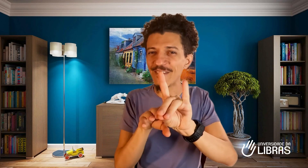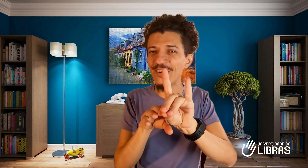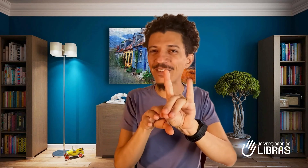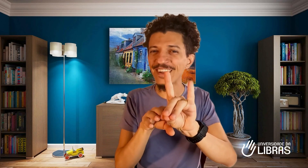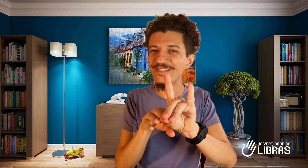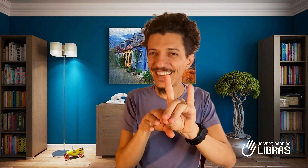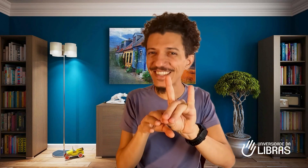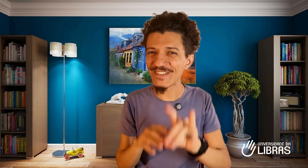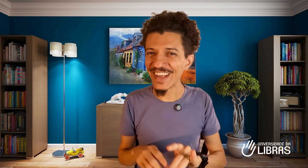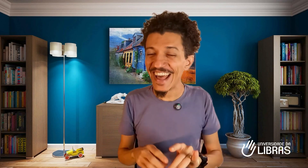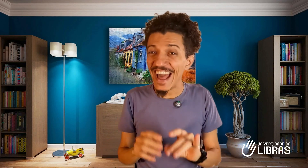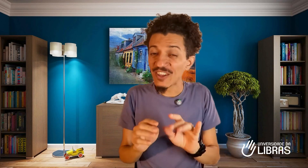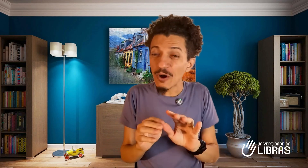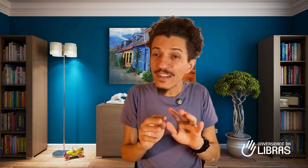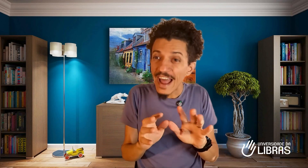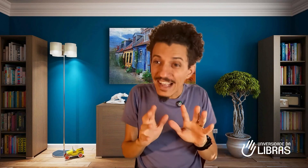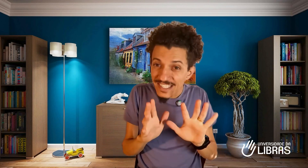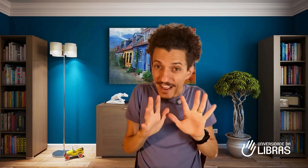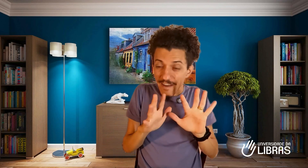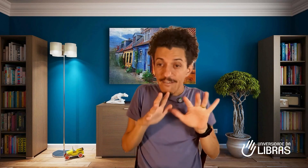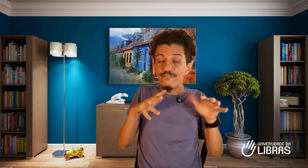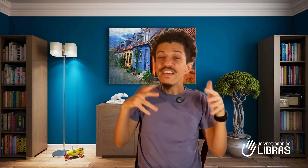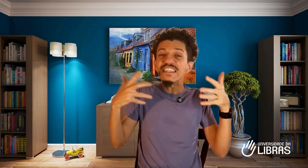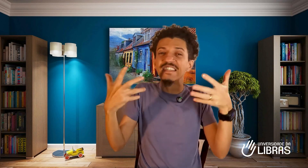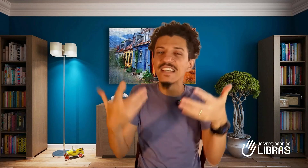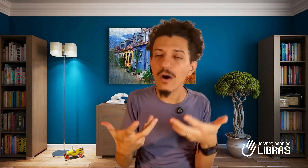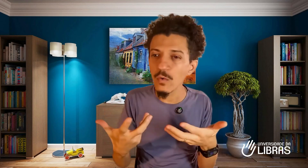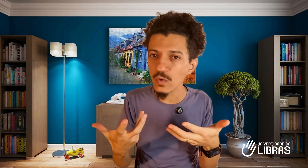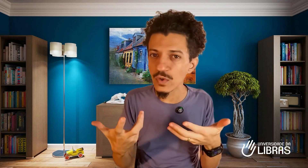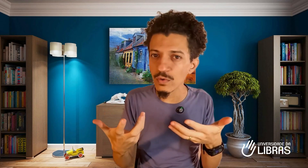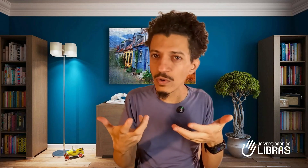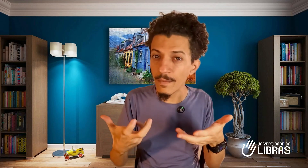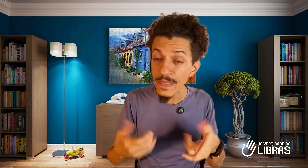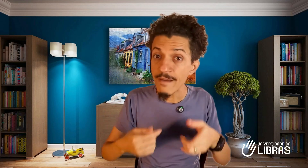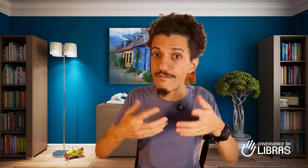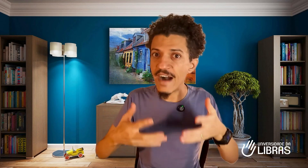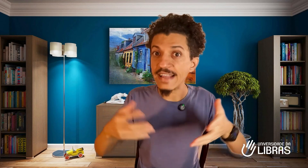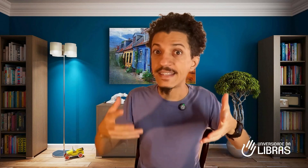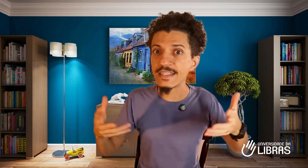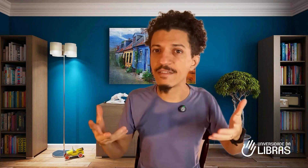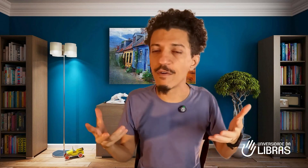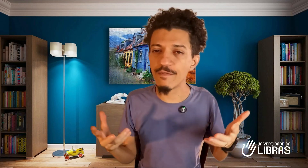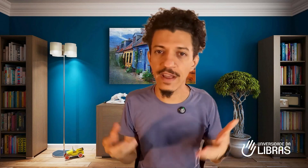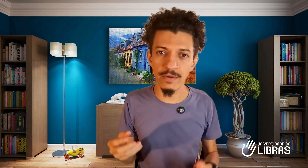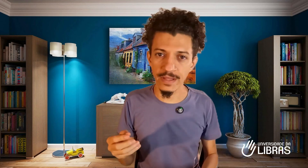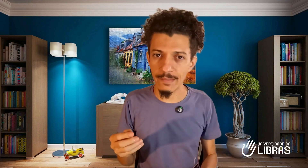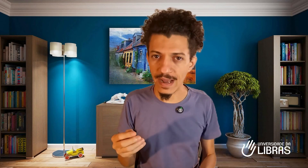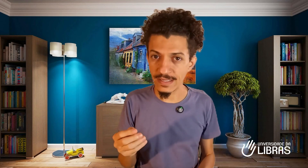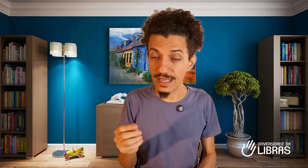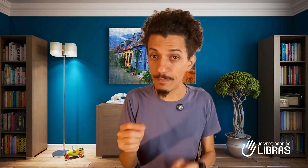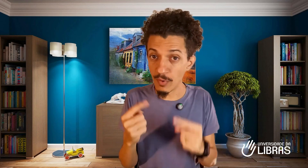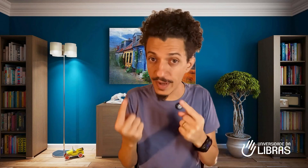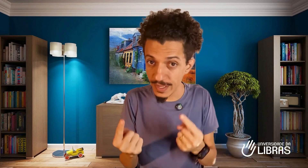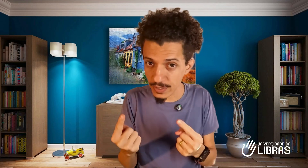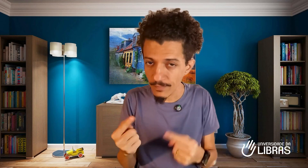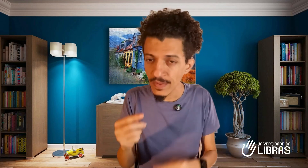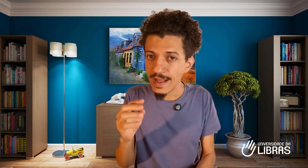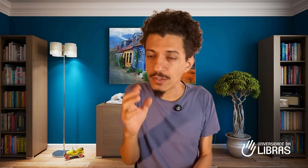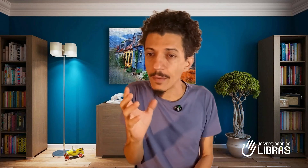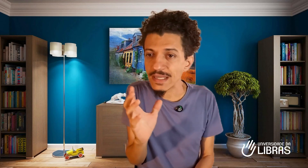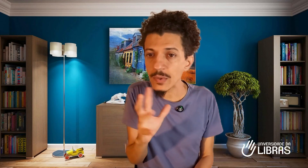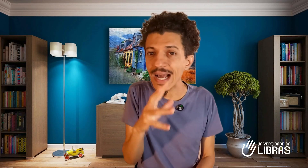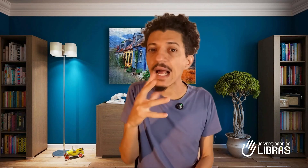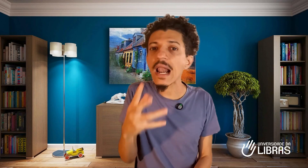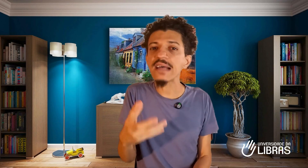e volta, percebe? Toda essa visão do surdo vai se desenvolvendo ainda mais. E por isso,